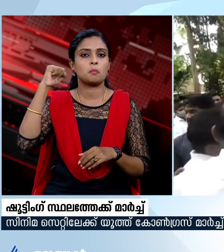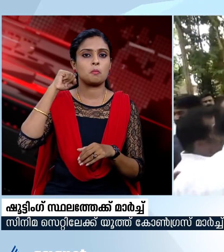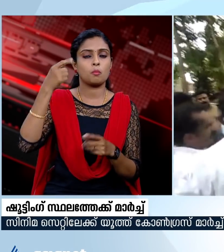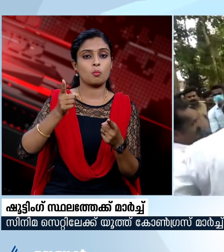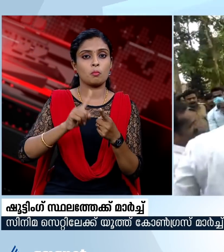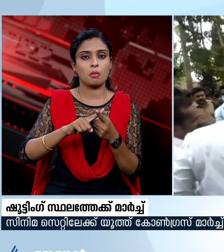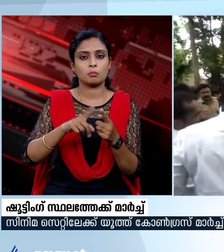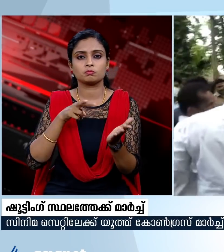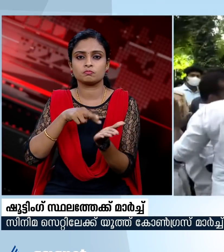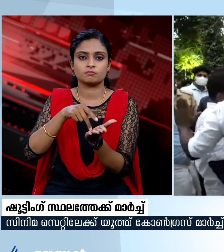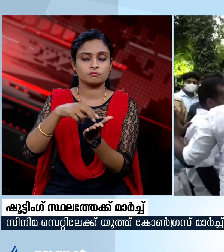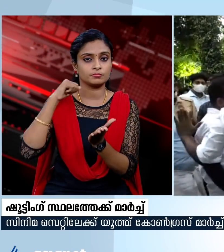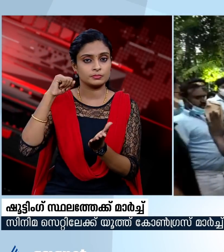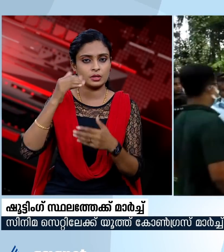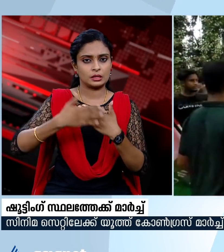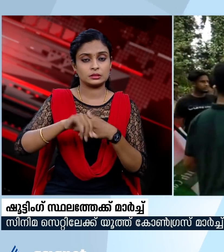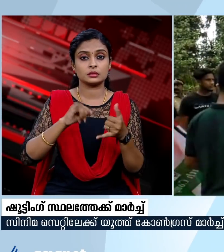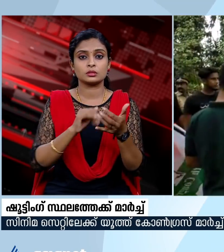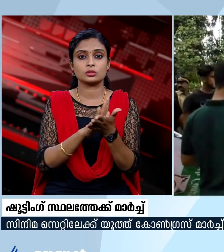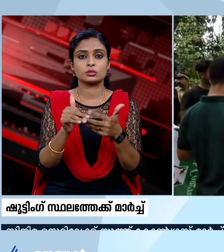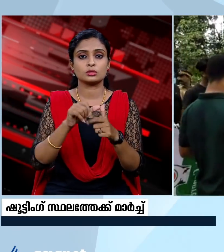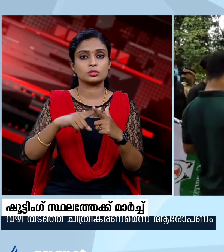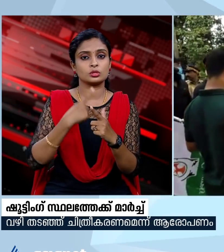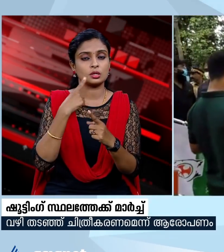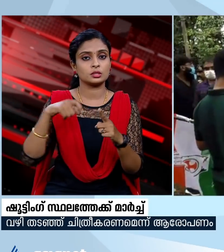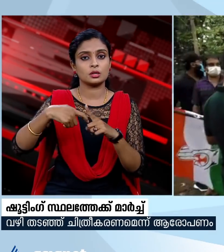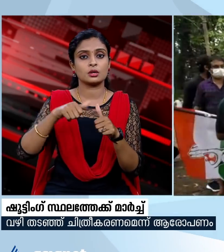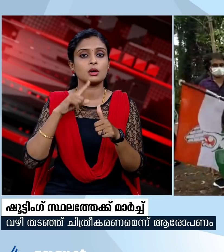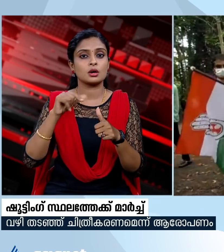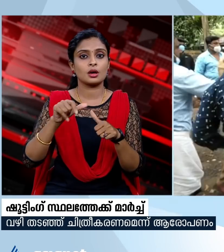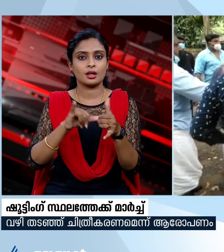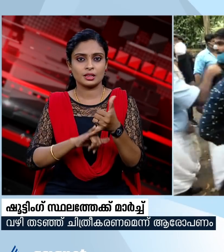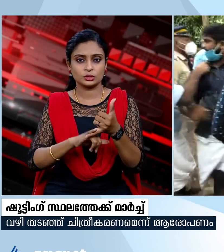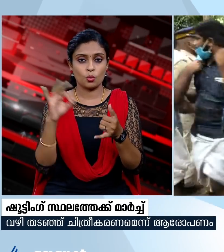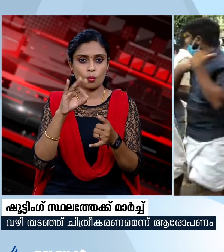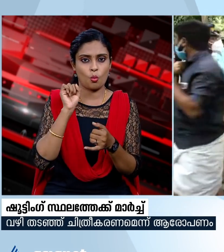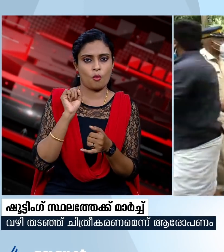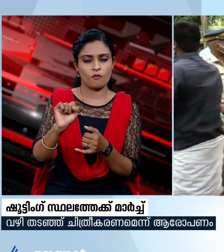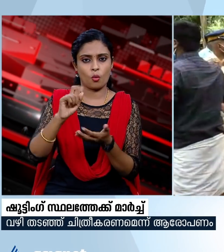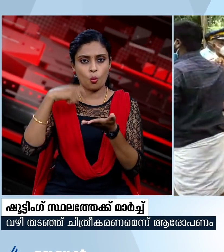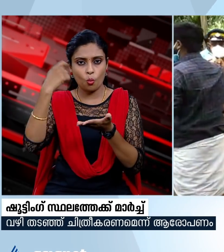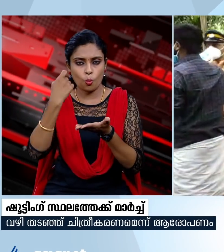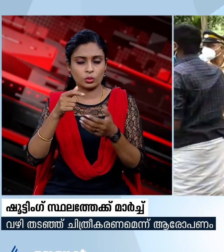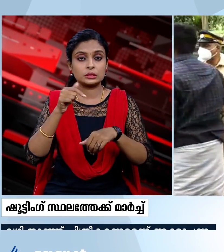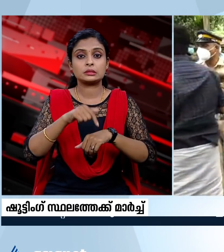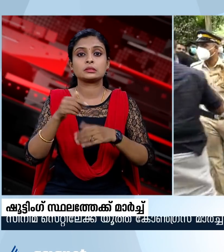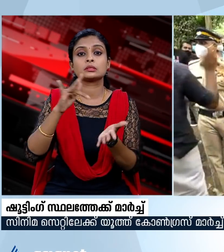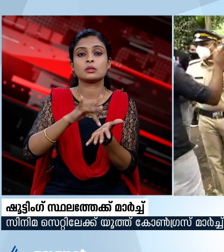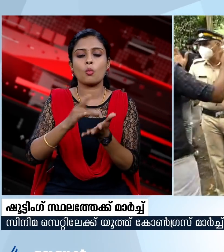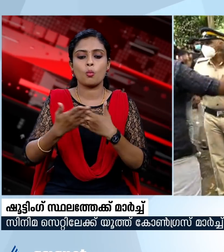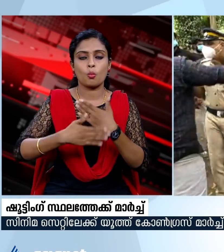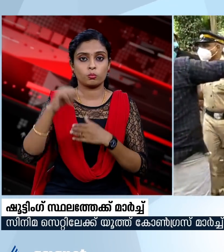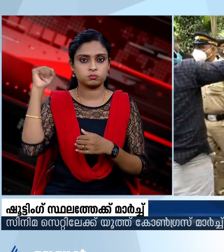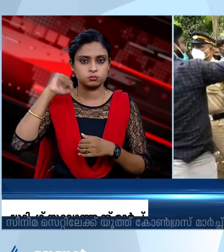ഇവിടേക്ക് മാർച്ച് നടത്തിയത്. ഷാജി കൈലാസിന്റെ സിനിമയുടെ ചിത്രീകരണം നടക്കുന്ന കുന്നും ഭാഗത്തേക്ക് മാർച്ച് നടത്തിയത്. പക്ഷേ